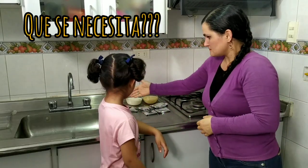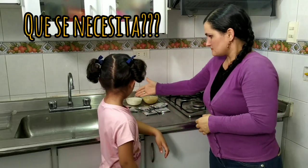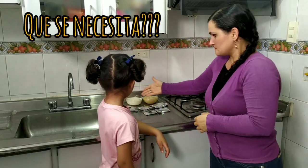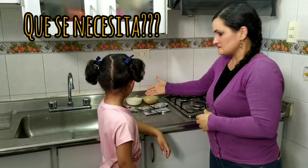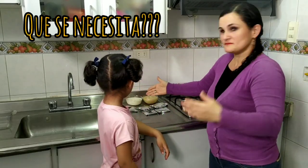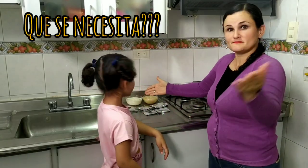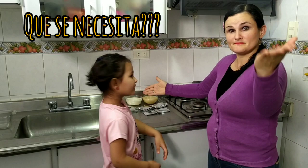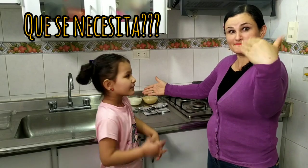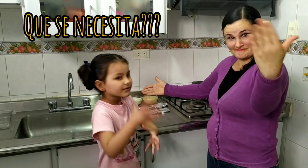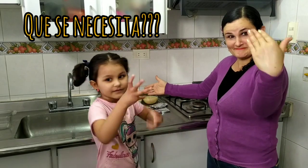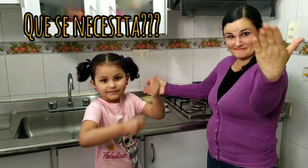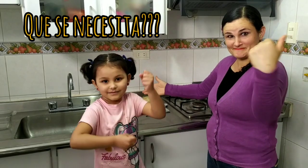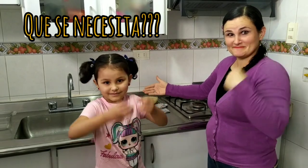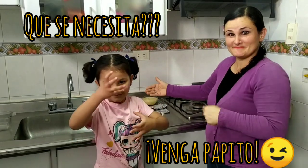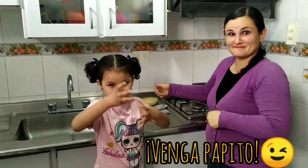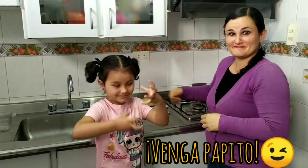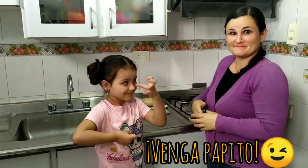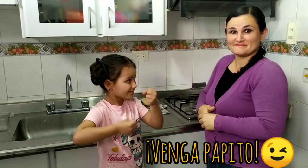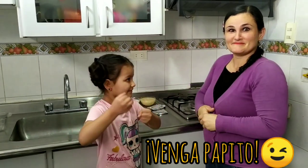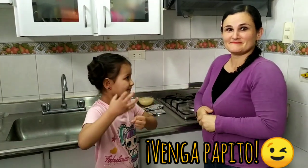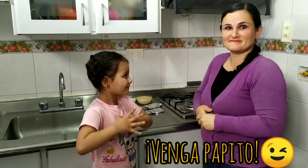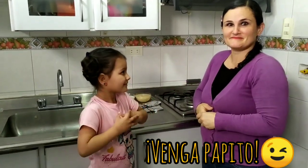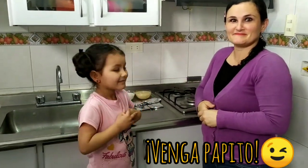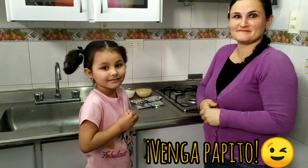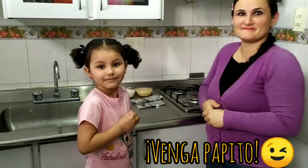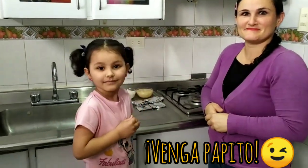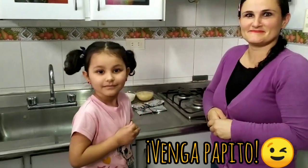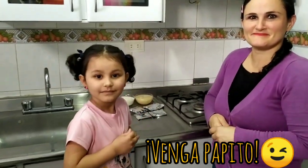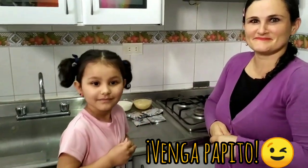Mire, venga, acérquese, papito.